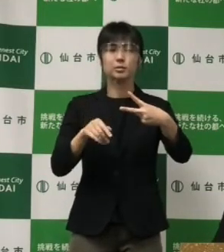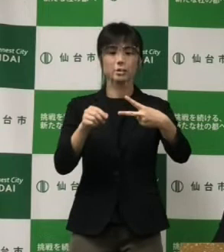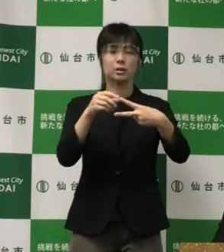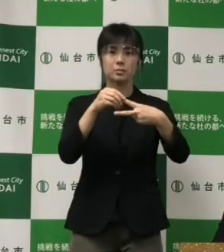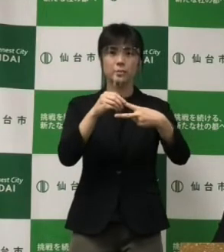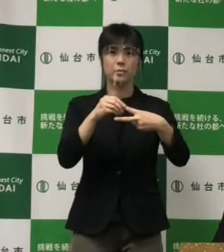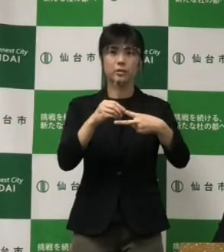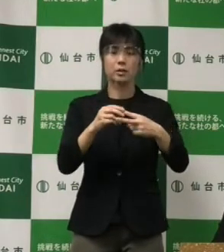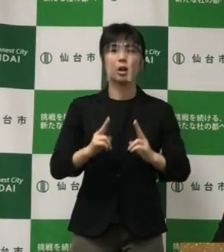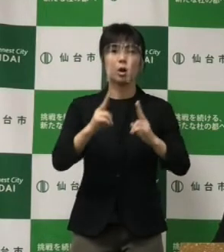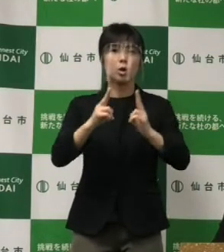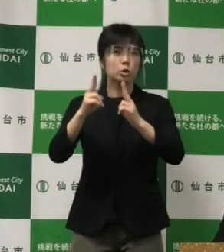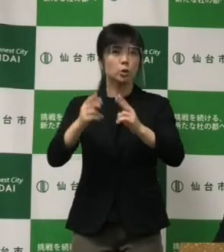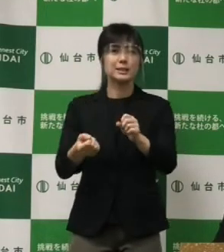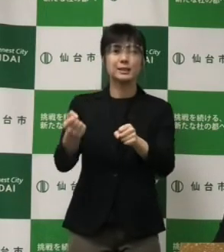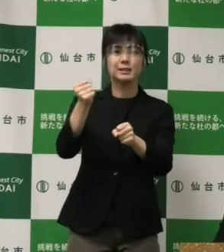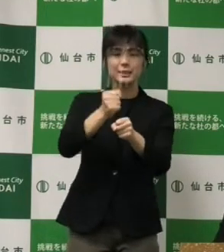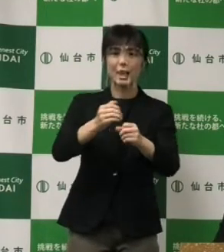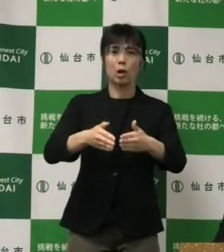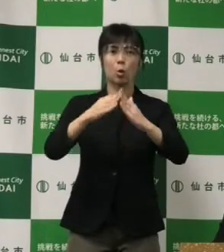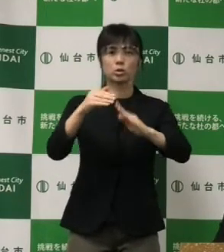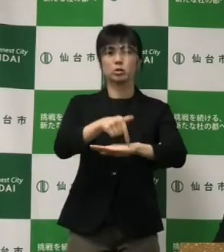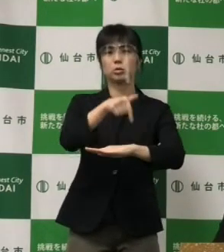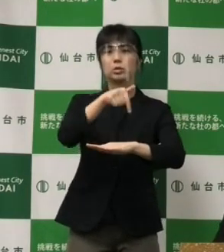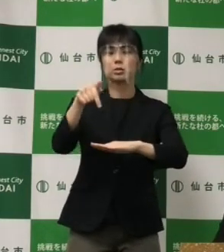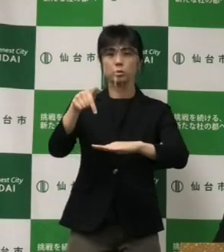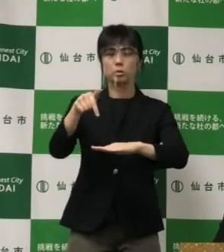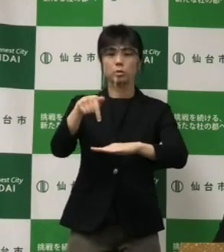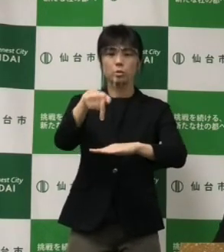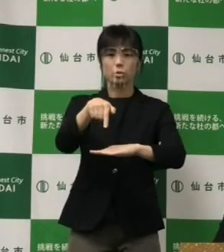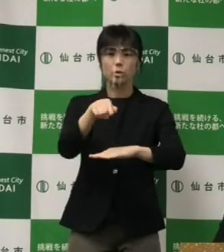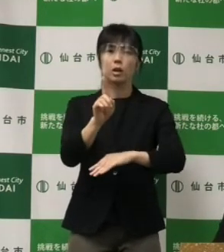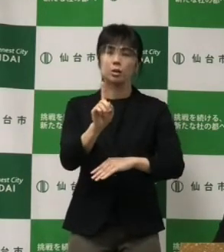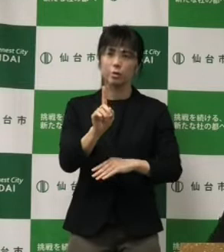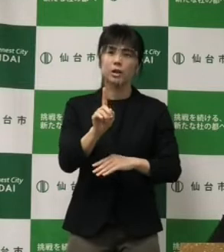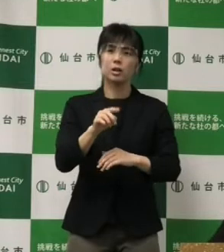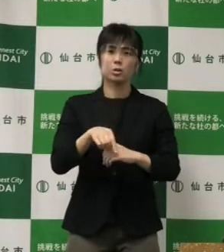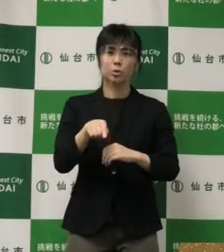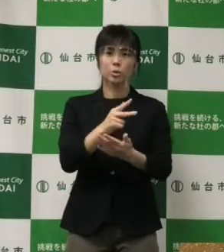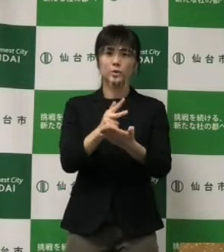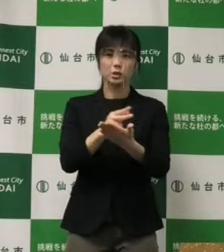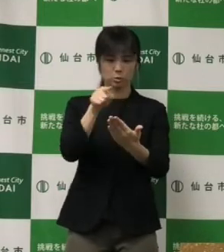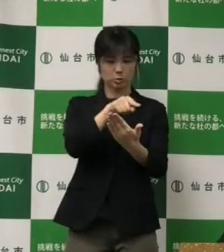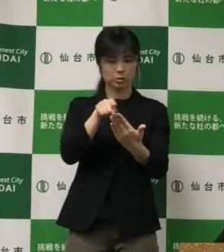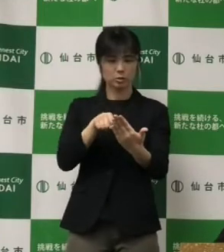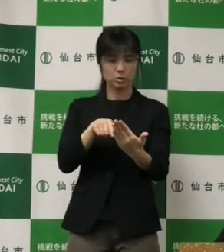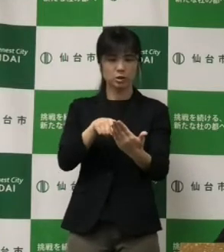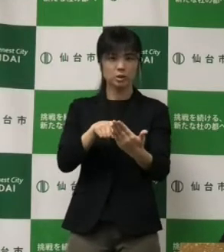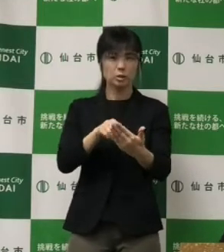都心再構築プロジェクトなんですが、これは、この書かれている、助成金2つ